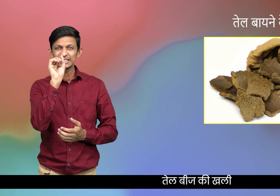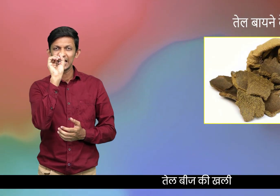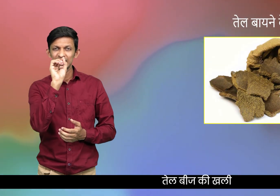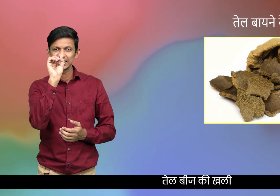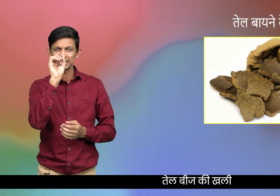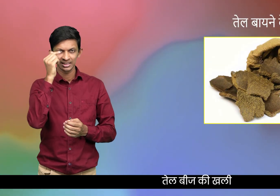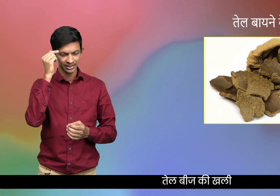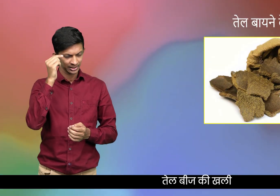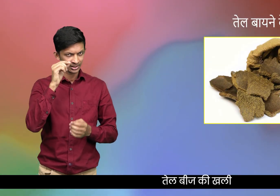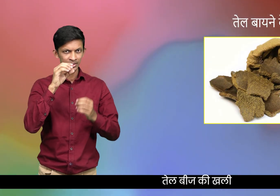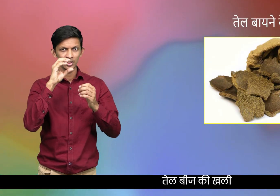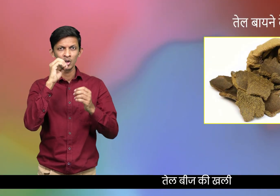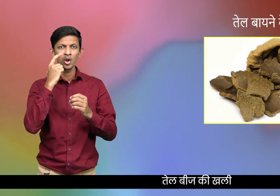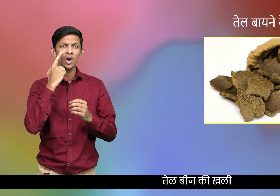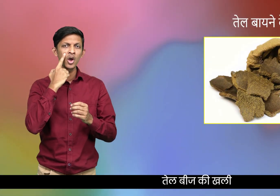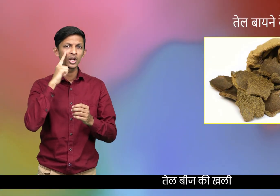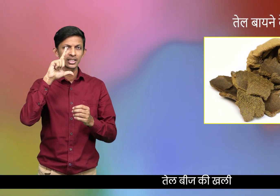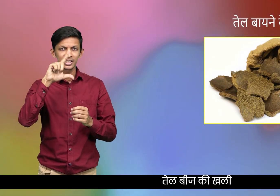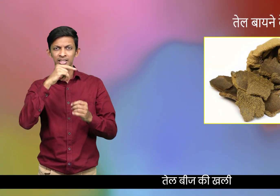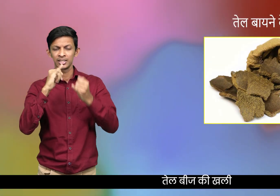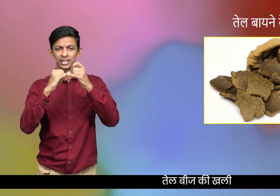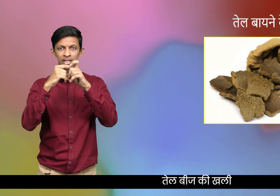तेल, बीज की खली